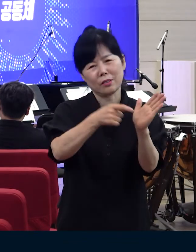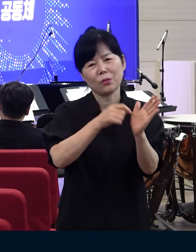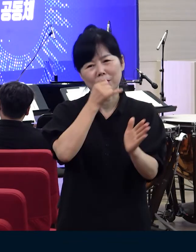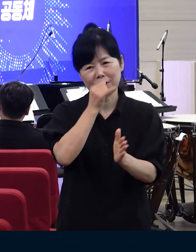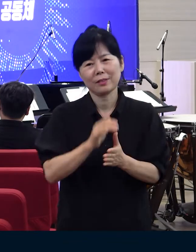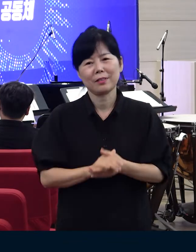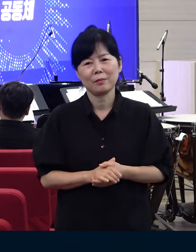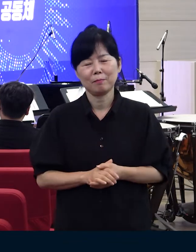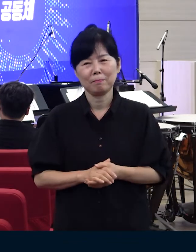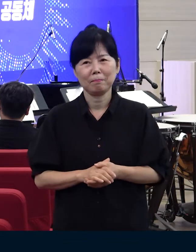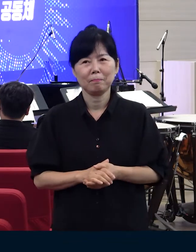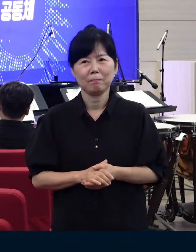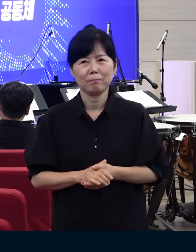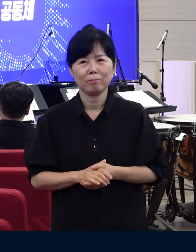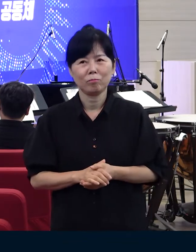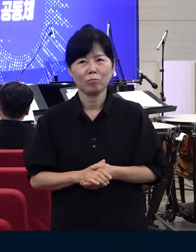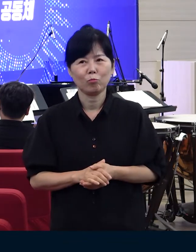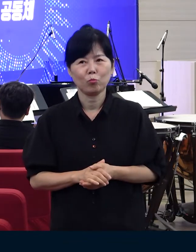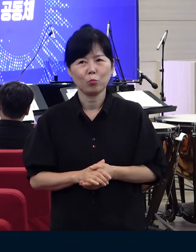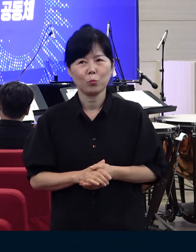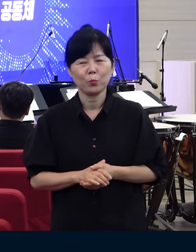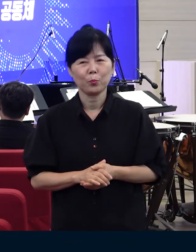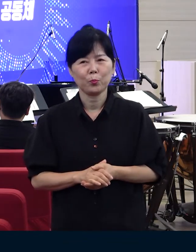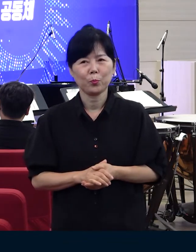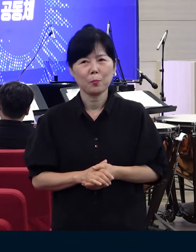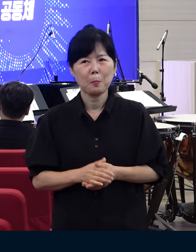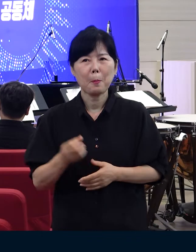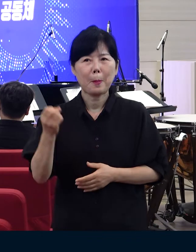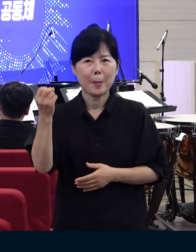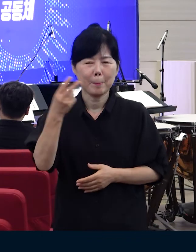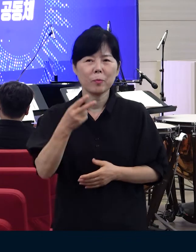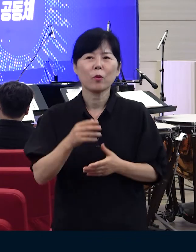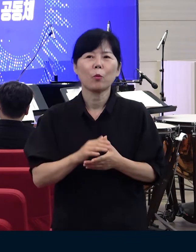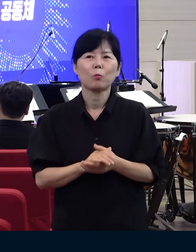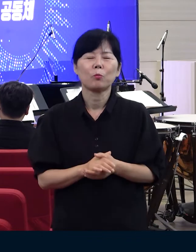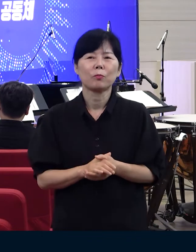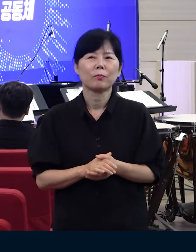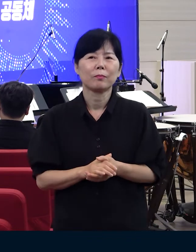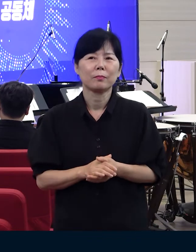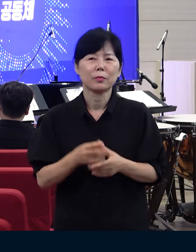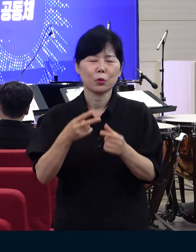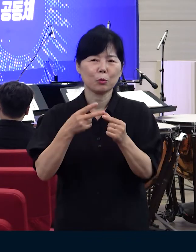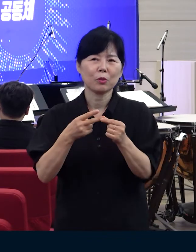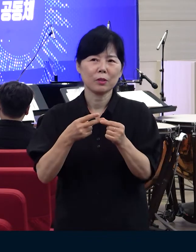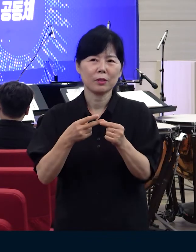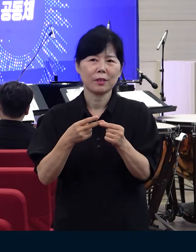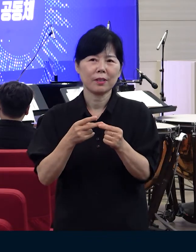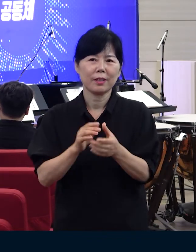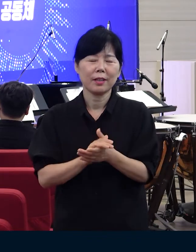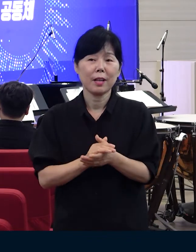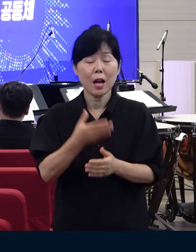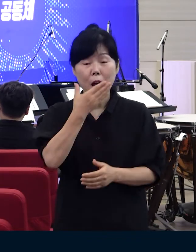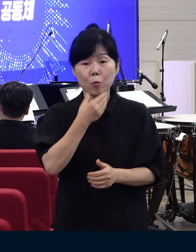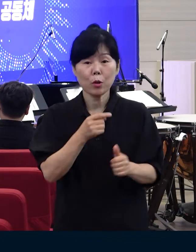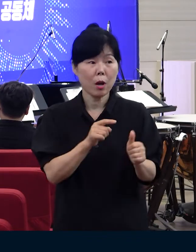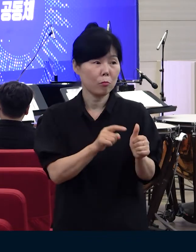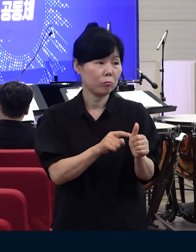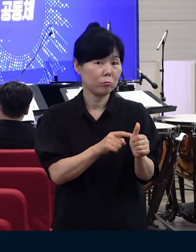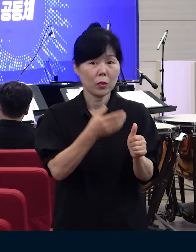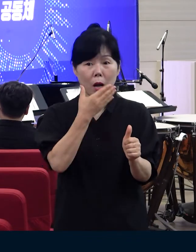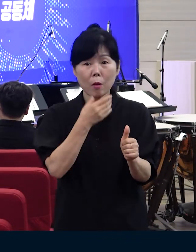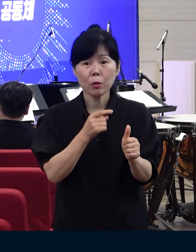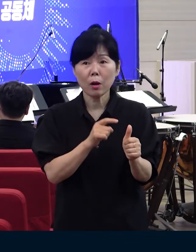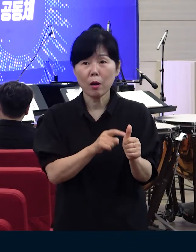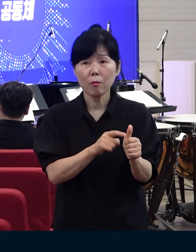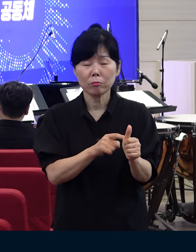자, 이 이야기에서 이제 두 번째 또 하나 우리를 의아하게 하는 건 뭐냐? 그건 바로 아브라함이라고 하는 인간의